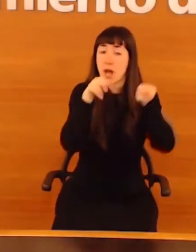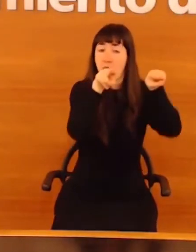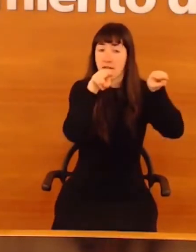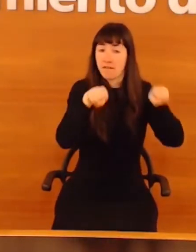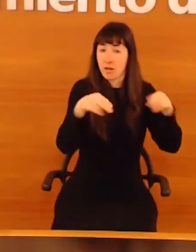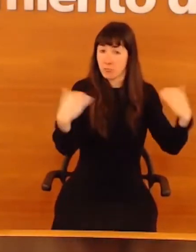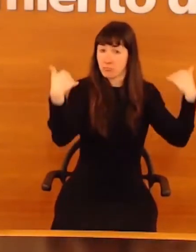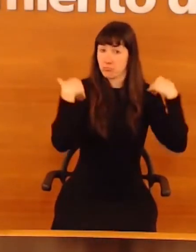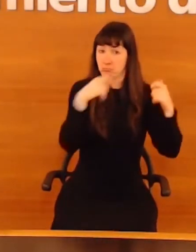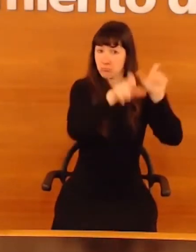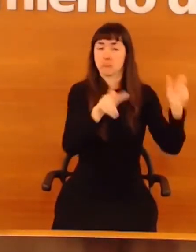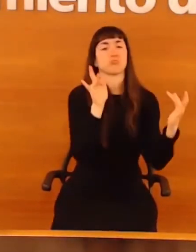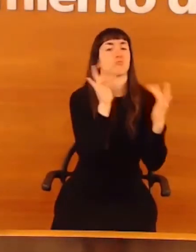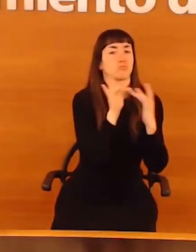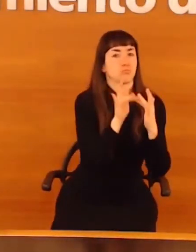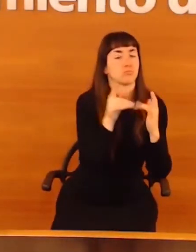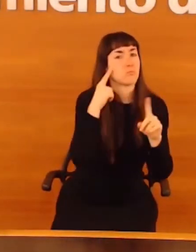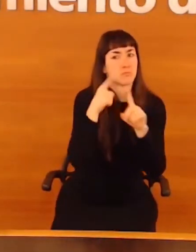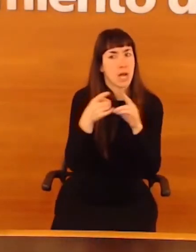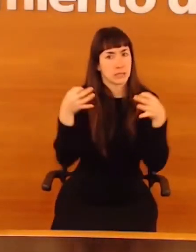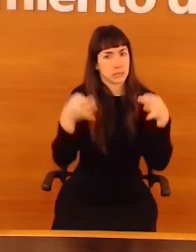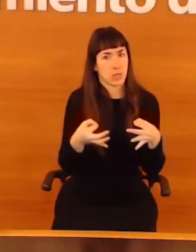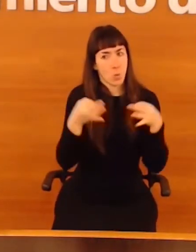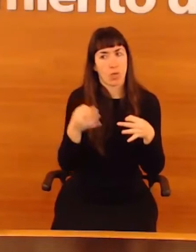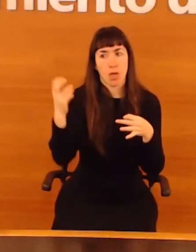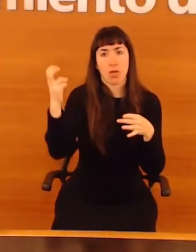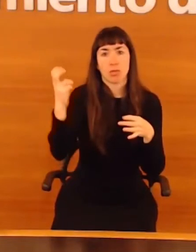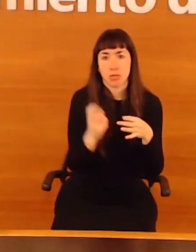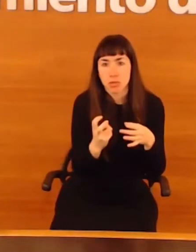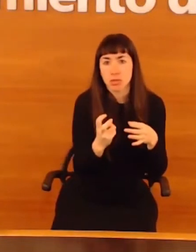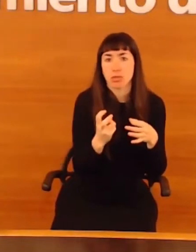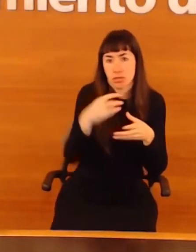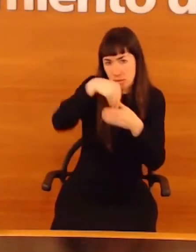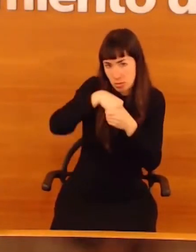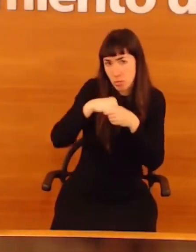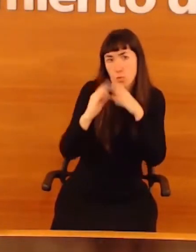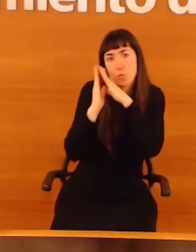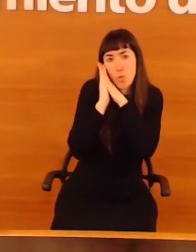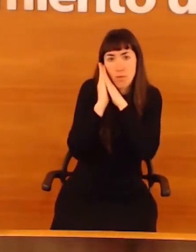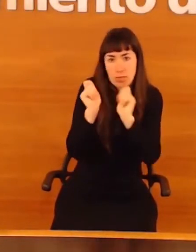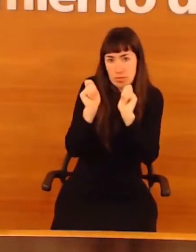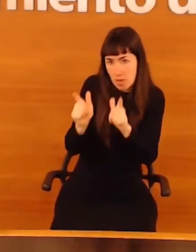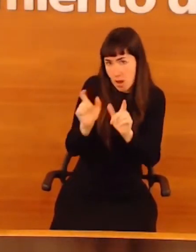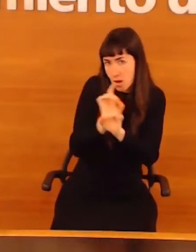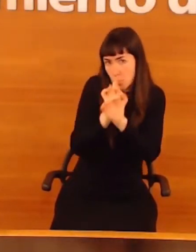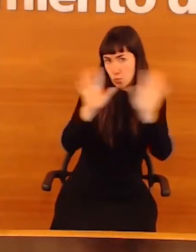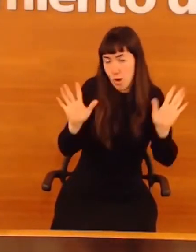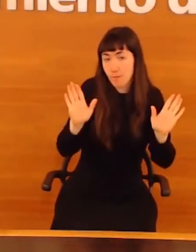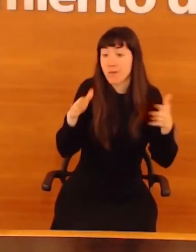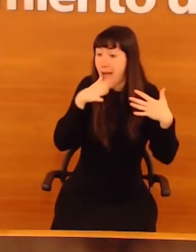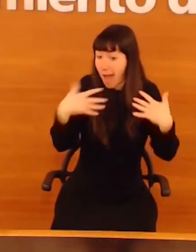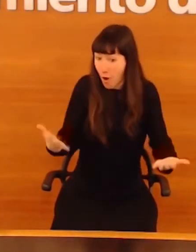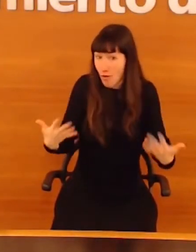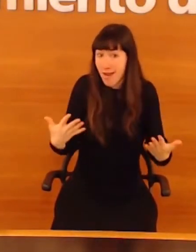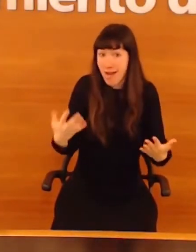albergue para estar seguros de que nadie se queda sin el servicio de alojamiento. Una vez que se ha establecido el Real